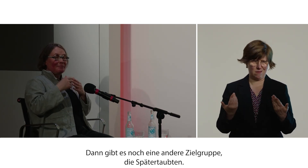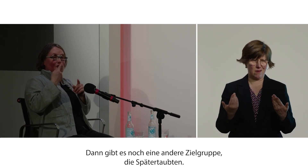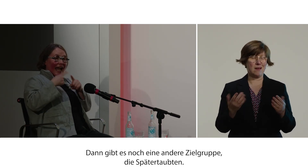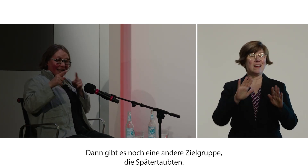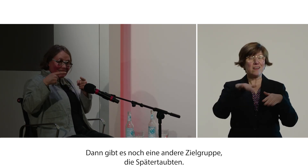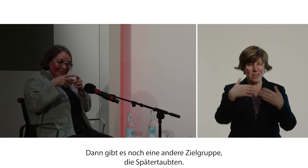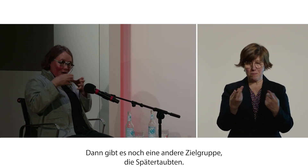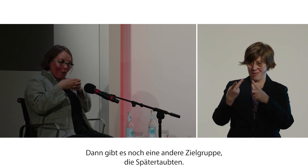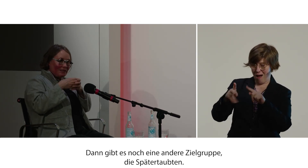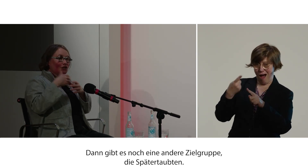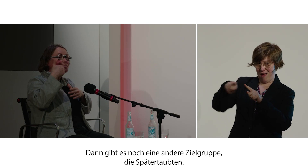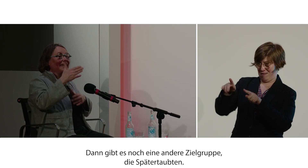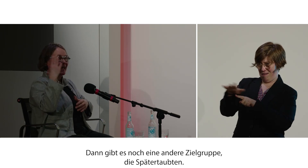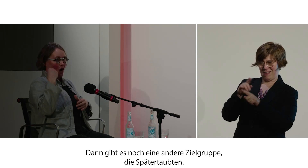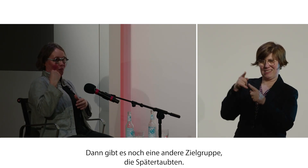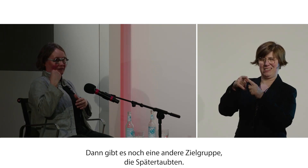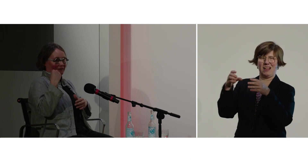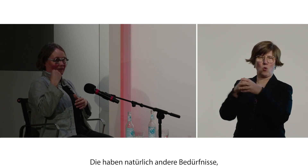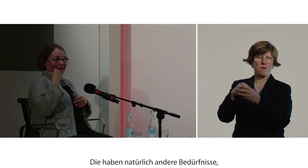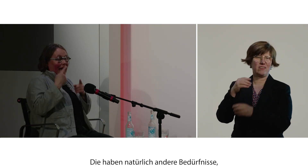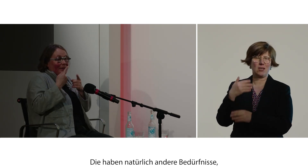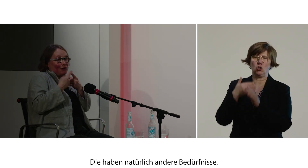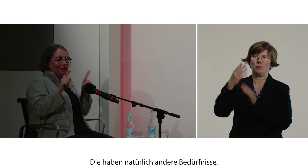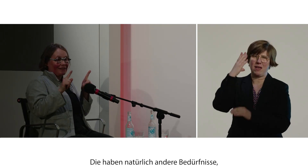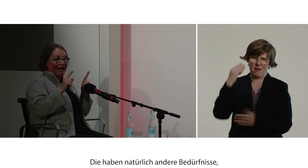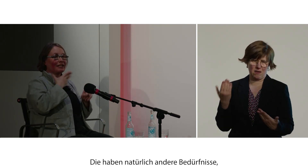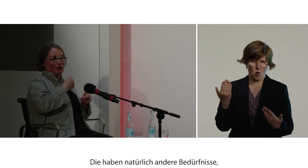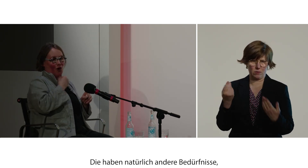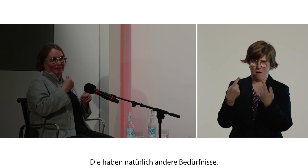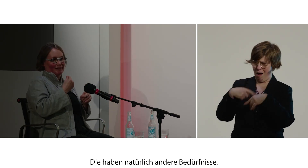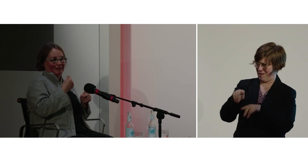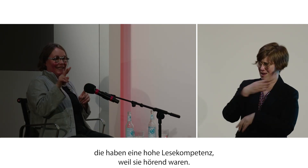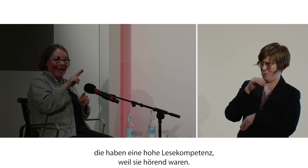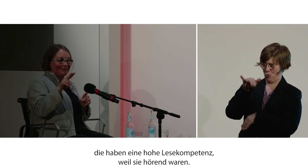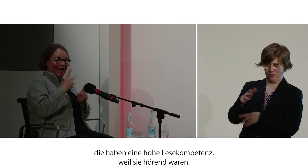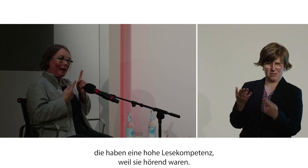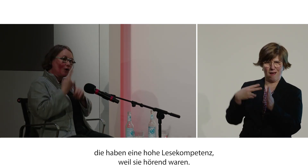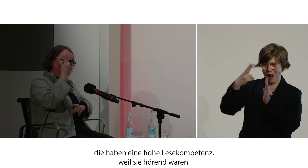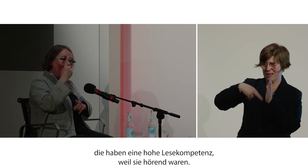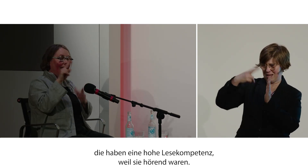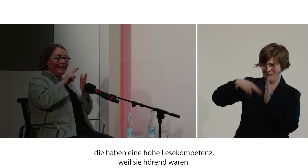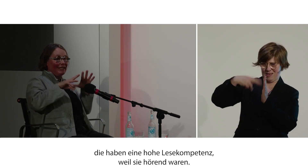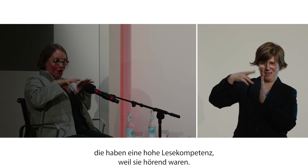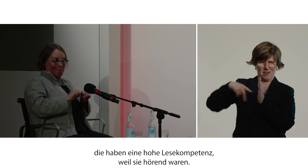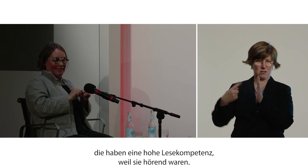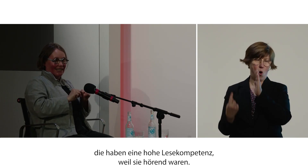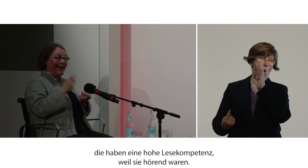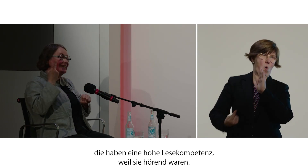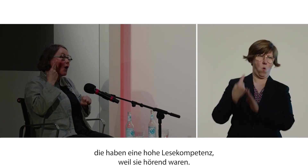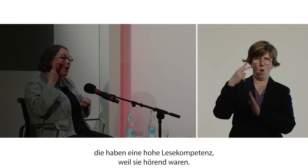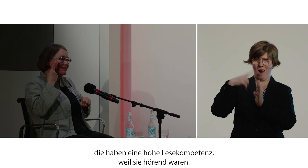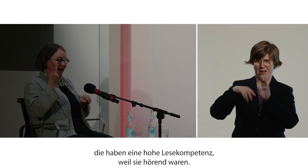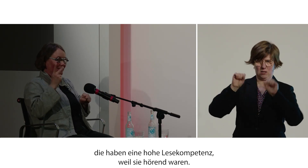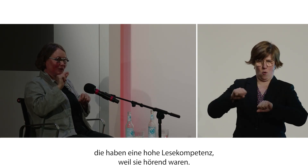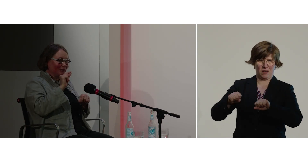Dann gibt es noch eine andere Zielgruppe, die Spätertaugten. Die haben natürlich ganz andere Bedürfnisse. Die lesen, die haben eine hohe Lesekompetenz,